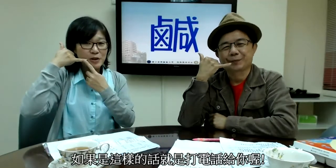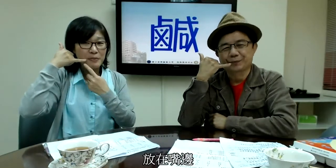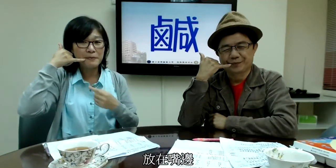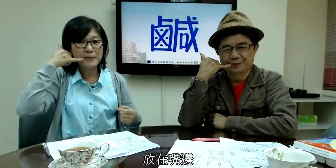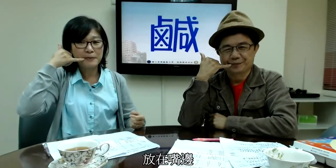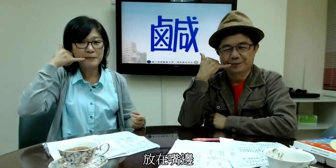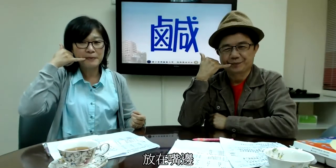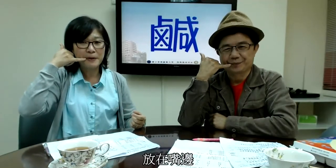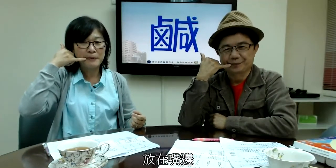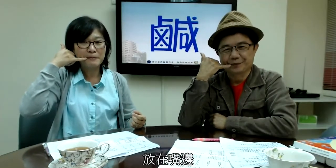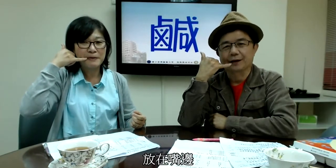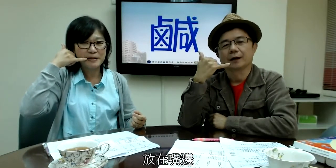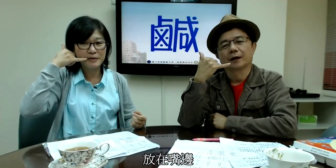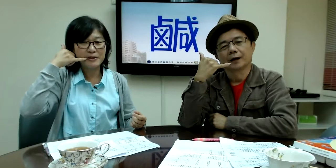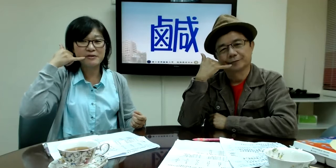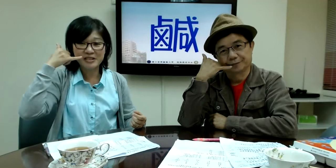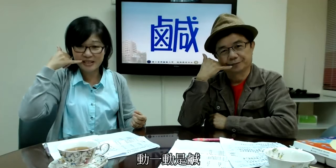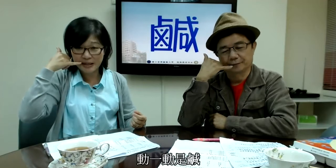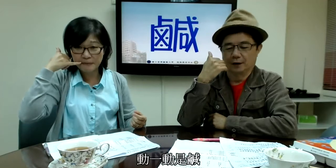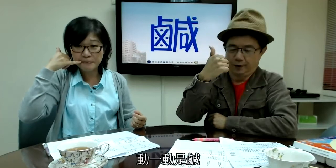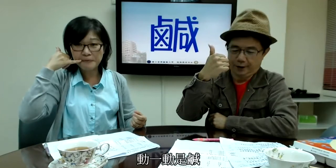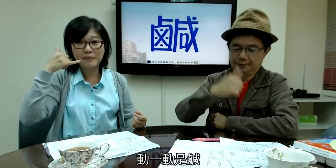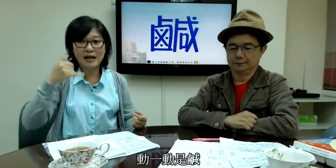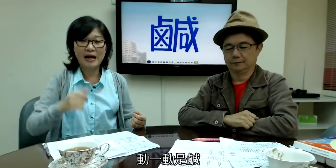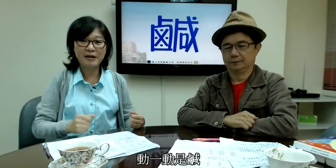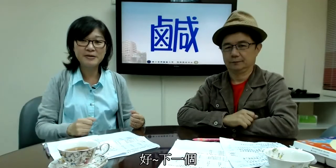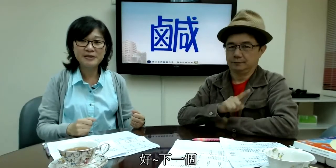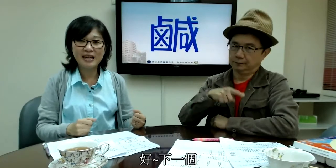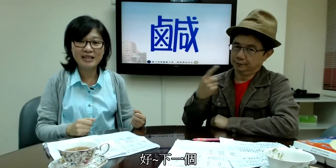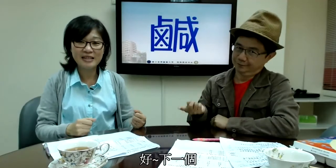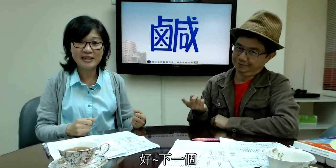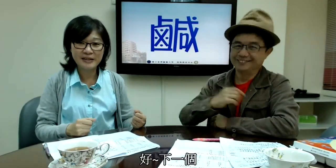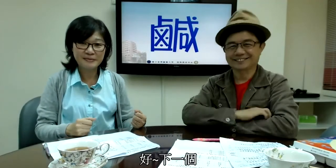边动一动是咸。好，下一个